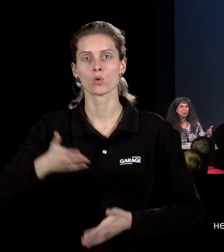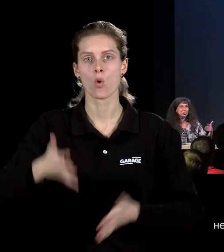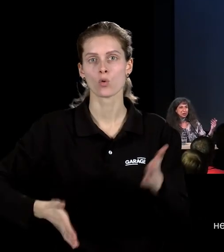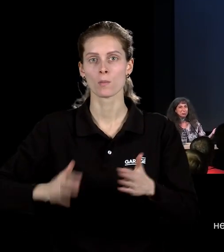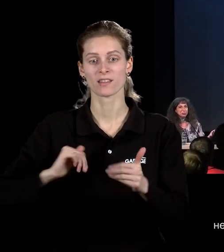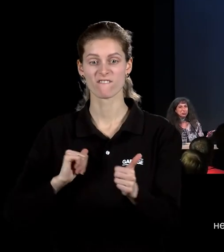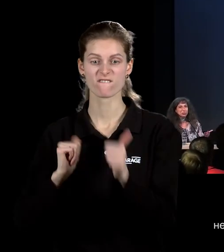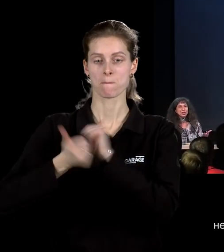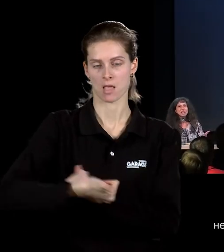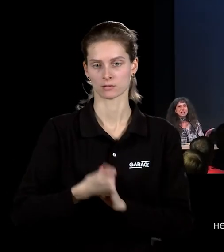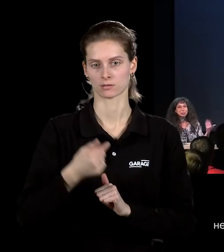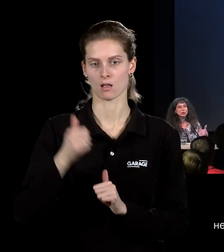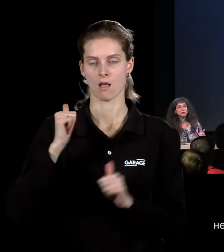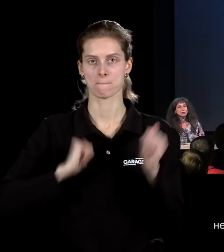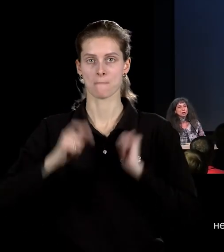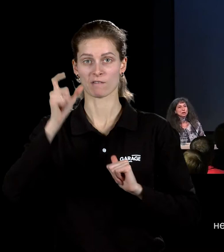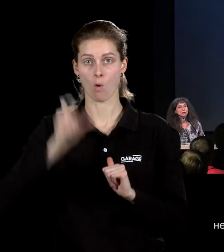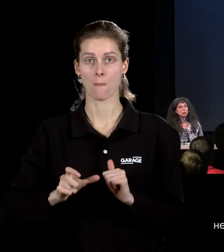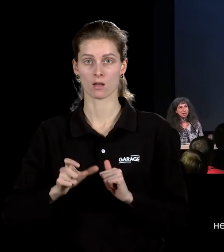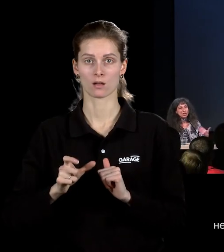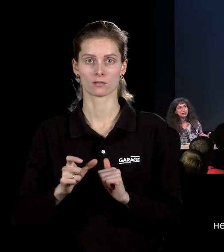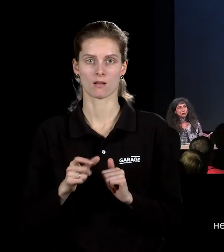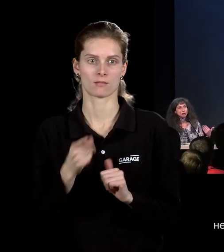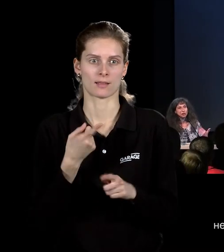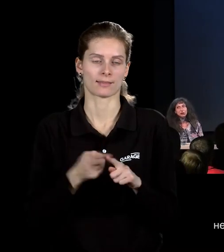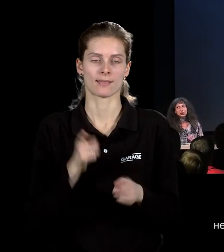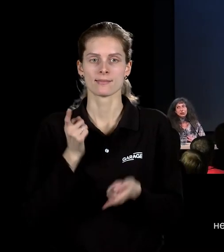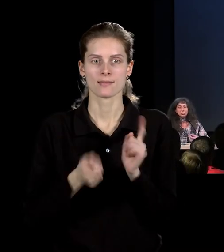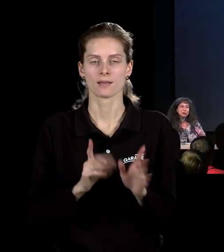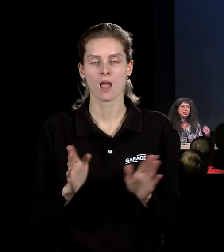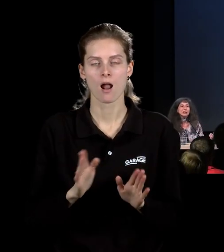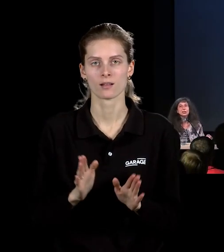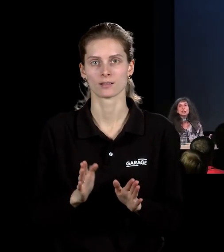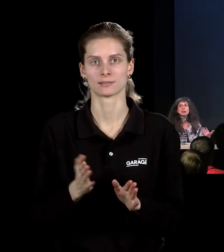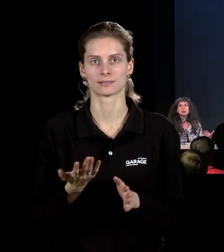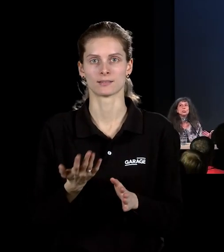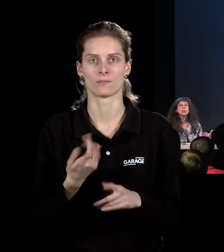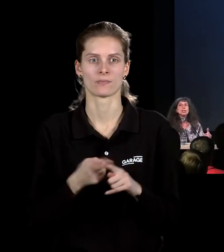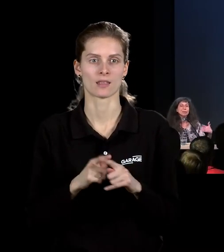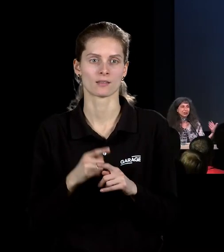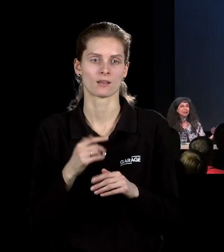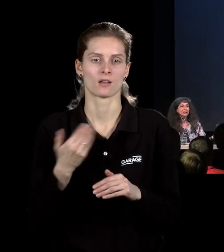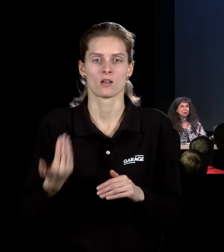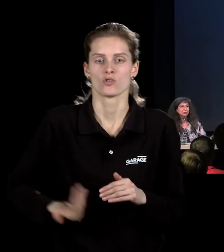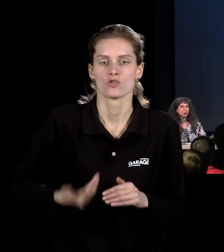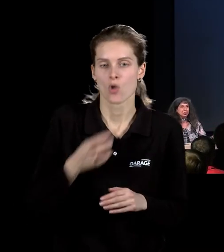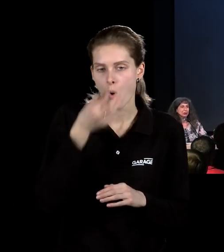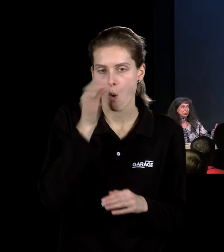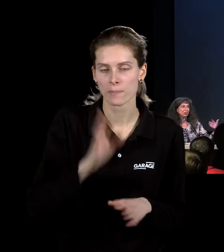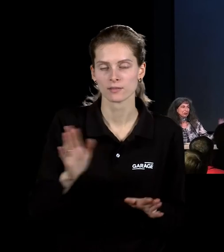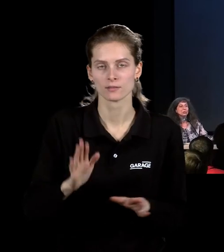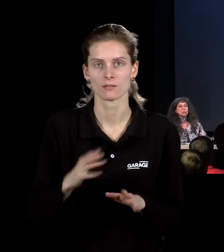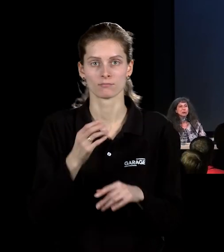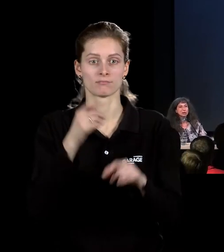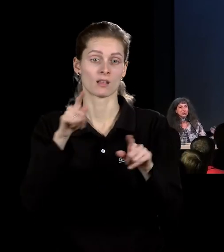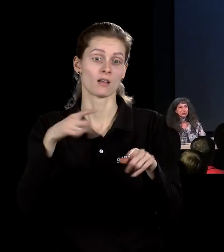вместо него, вместо перформера, не претендуя уже ни на какую реальность, аутентичность, там, предельный жизненный опыт, воссоздает вот эту